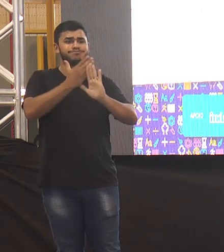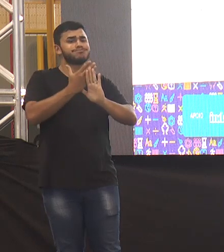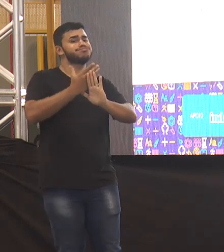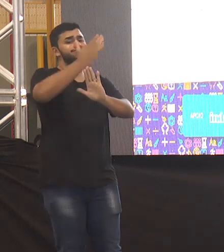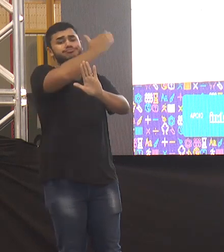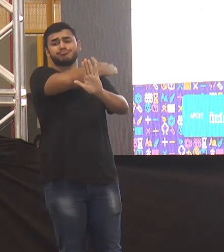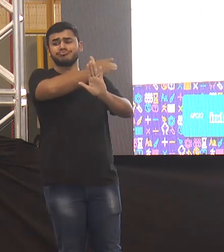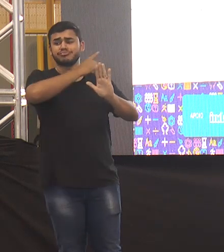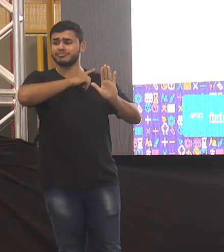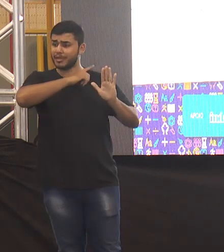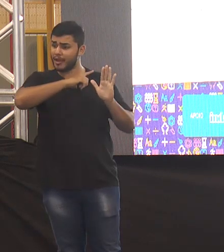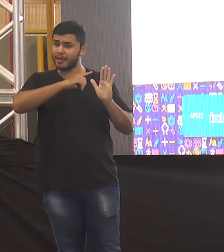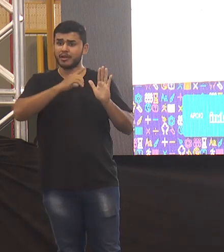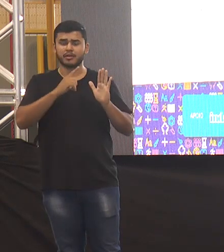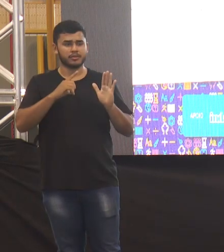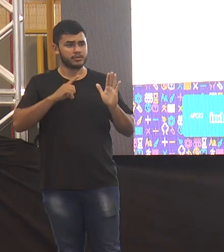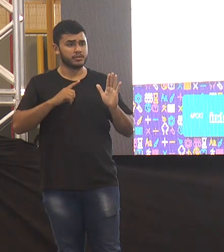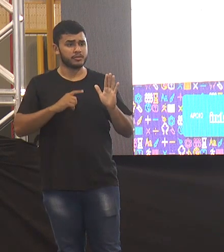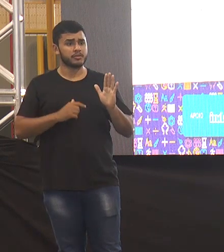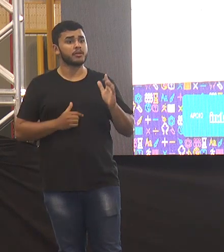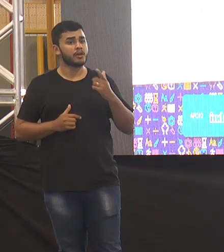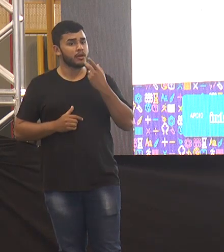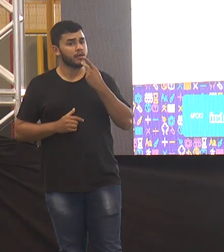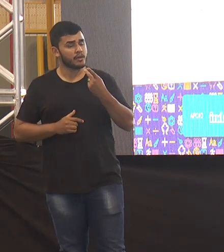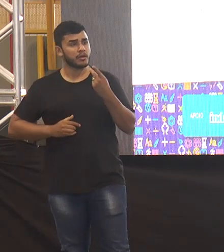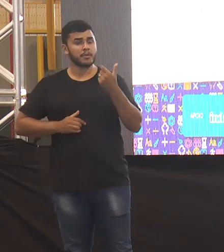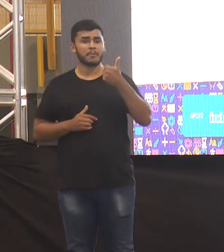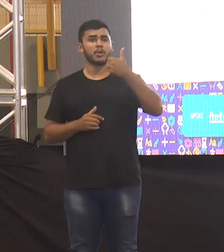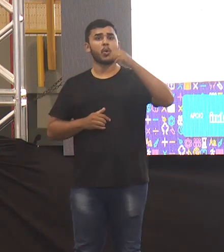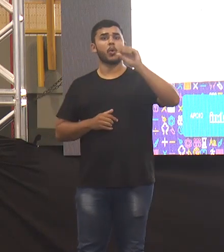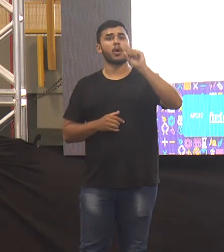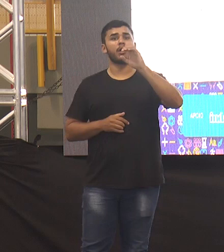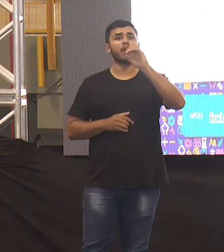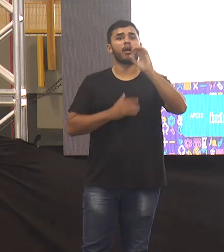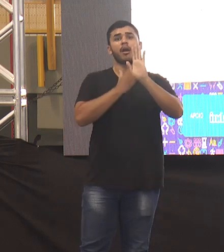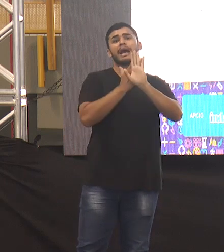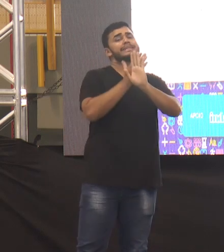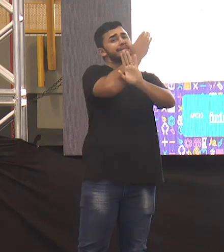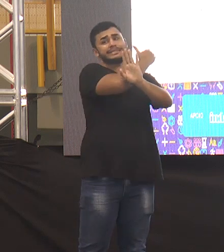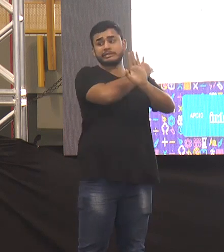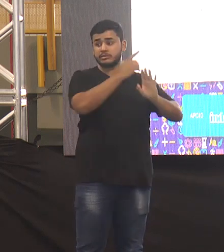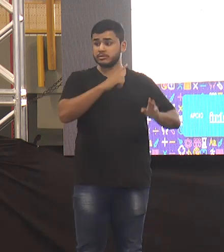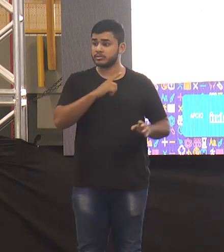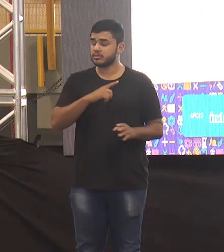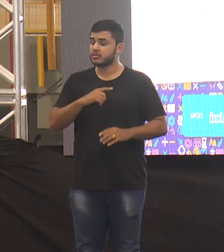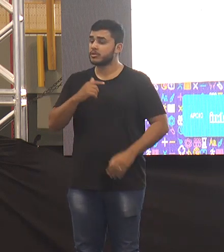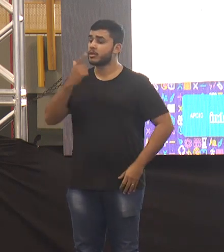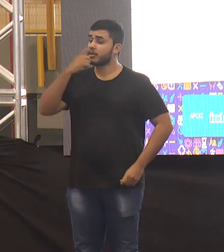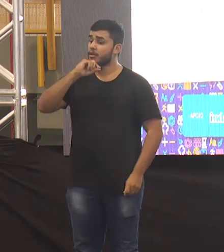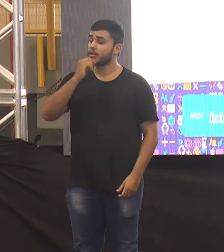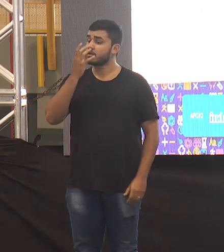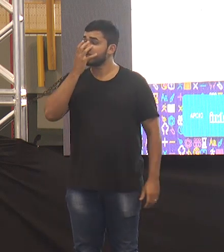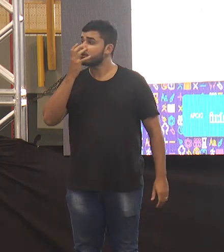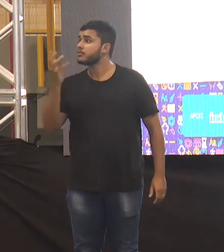ao romantismo. Eu posso ver características do espírito romântico em Romeu e Julieta, do